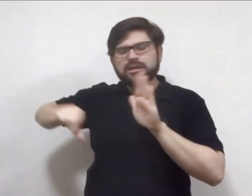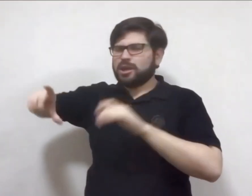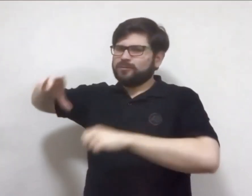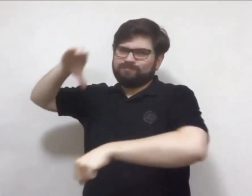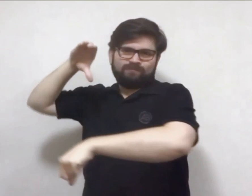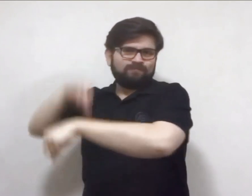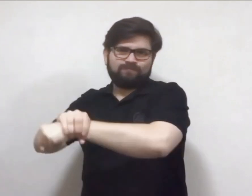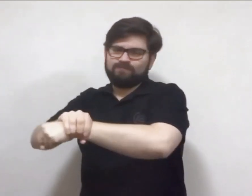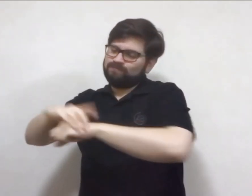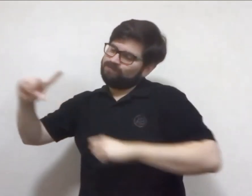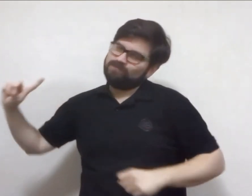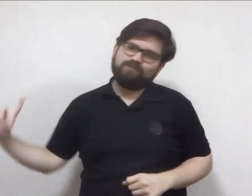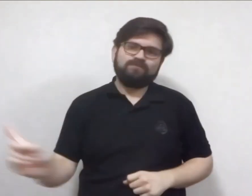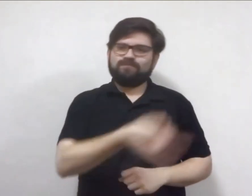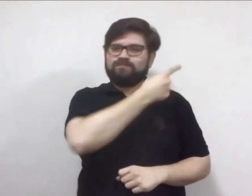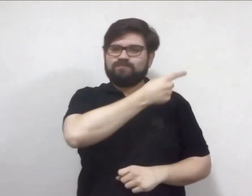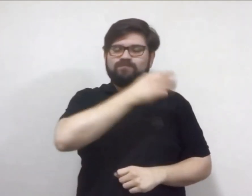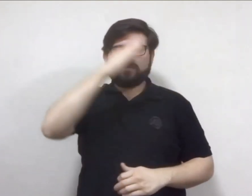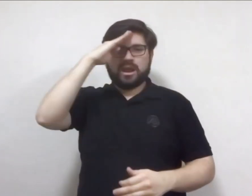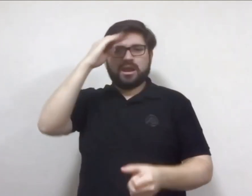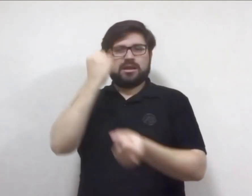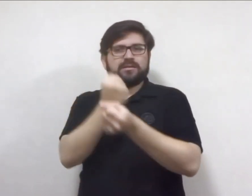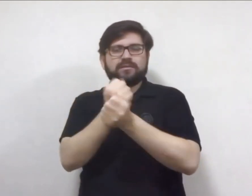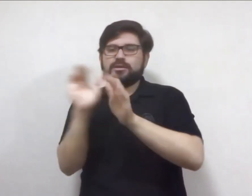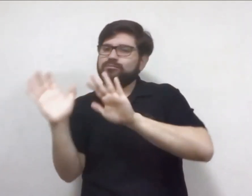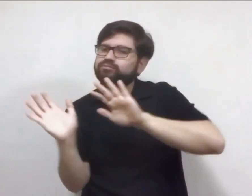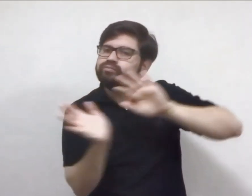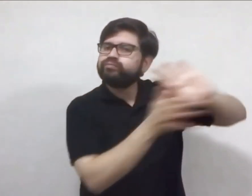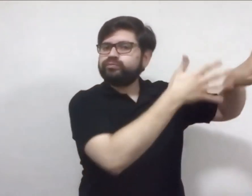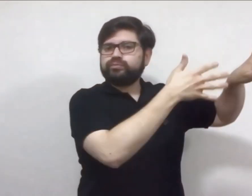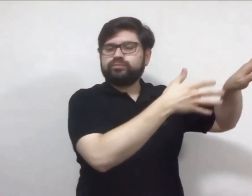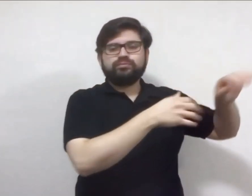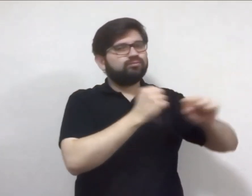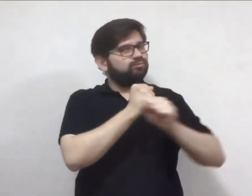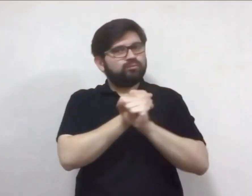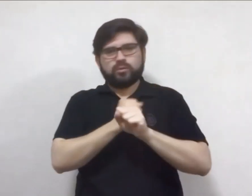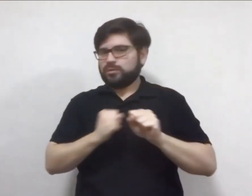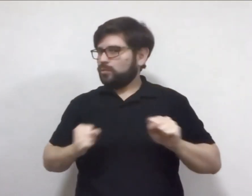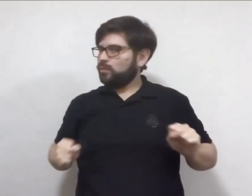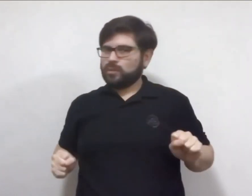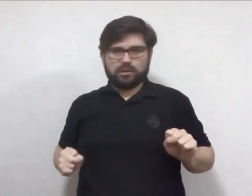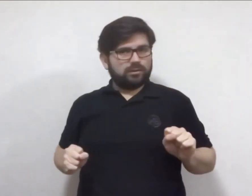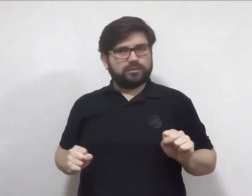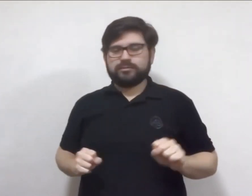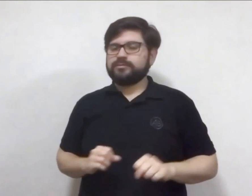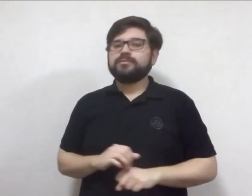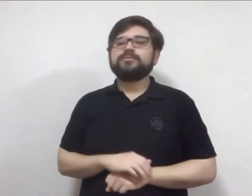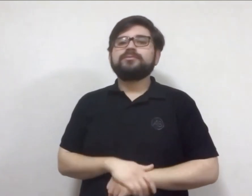viola, la ley dice que eso se paga con cárcel, que eso es muy grave.